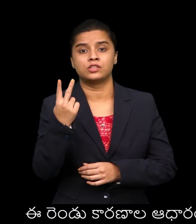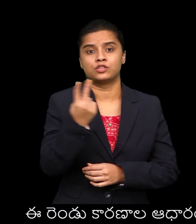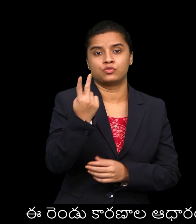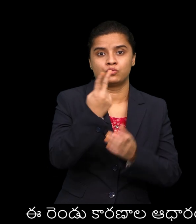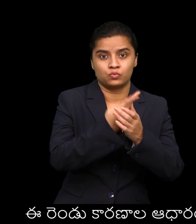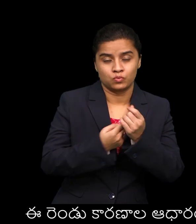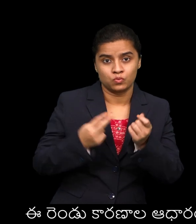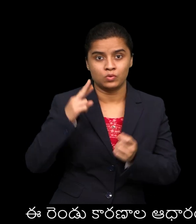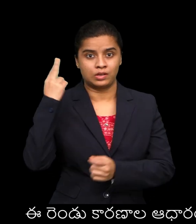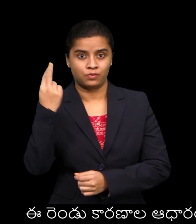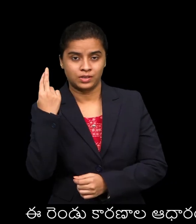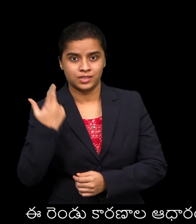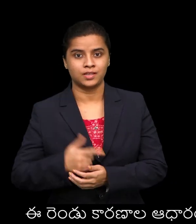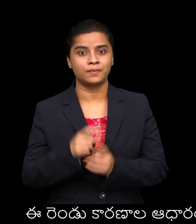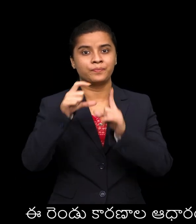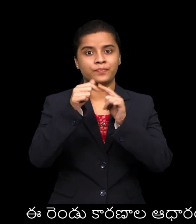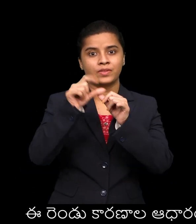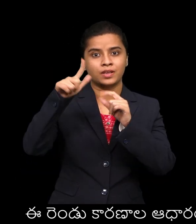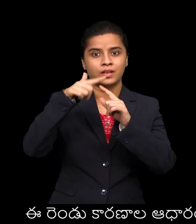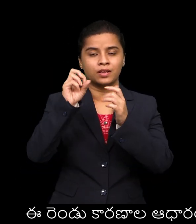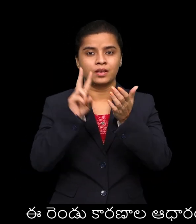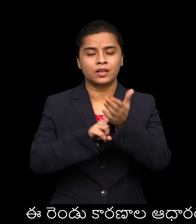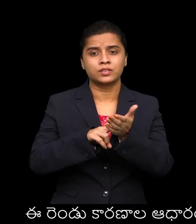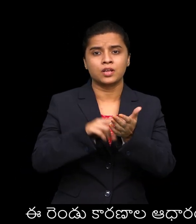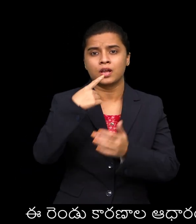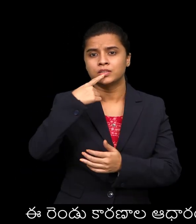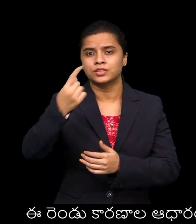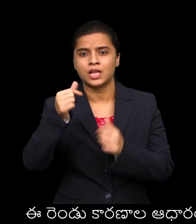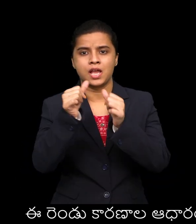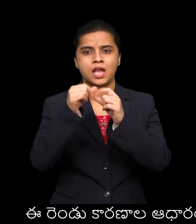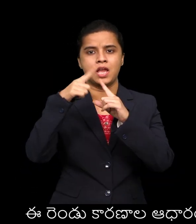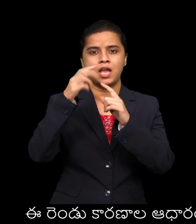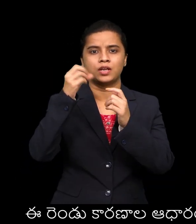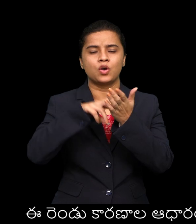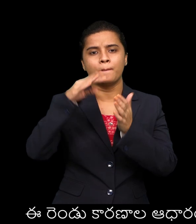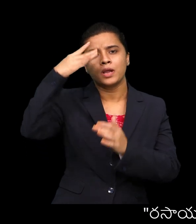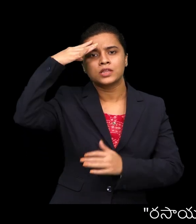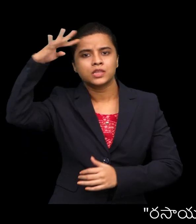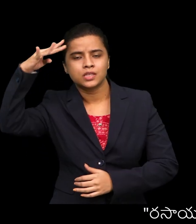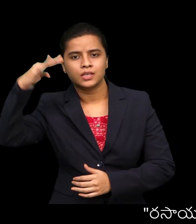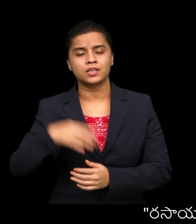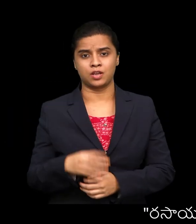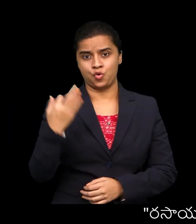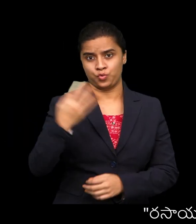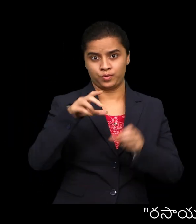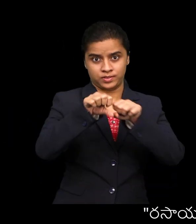ఈ రెండు కారణాల ఆధారంగా డాల్టన్ పరమాణు సిద్ధాంతాన్ని ప్రతిపాదించాడు.